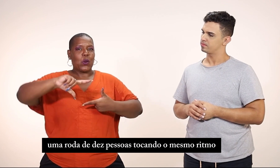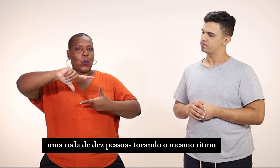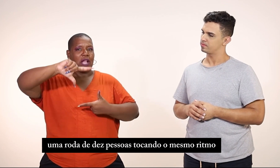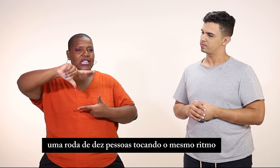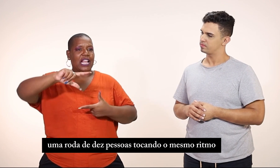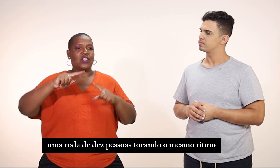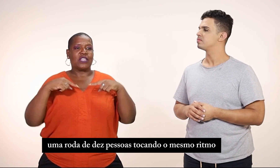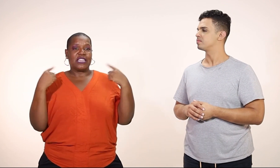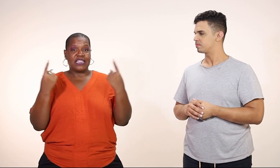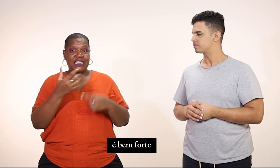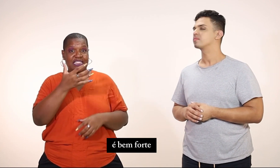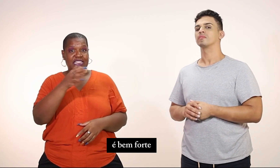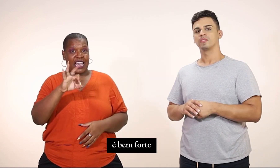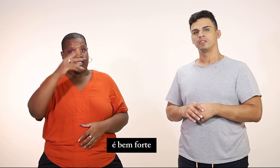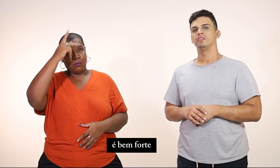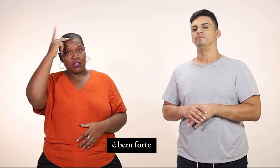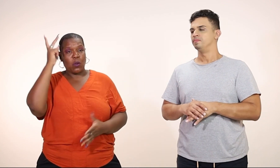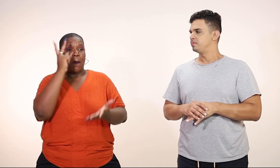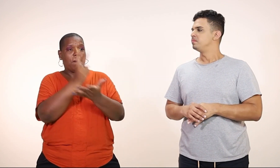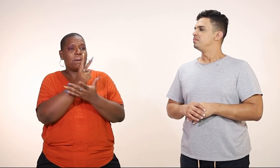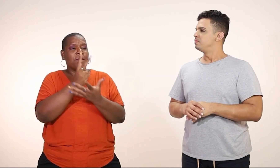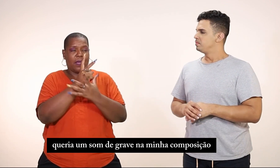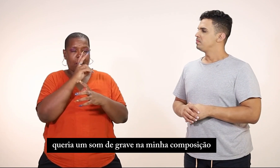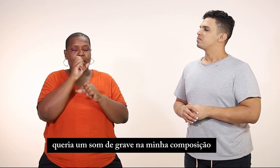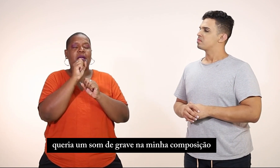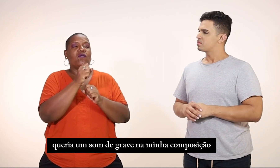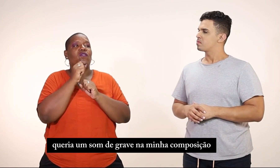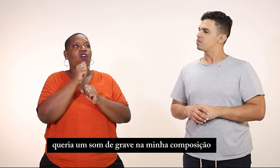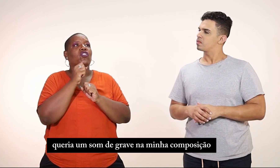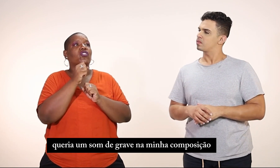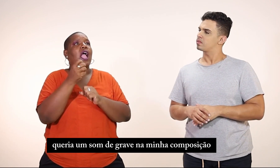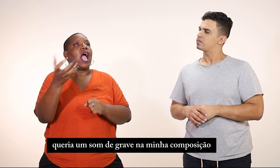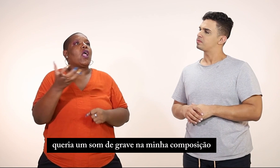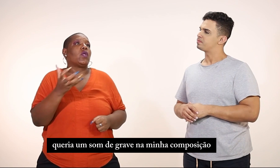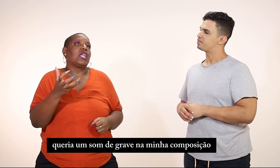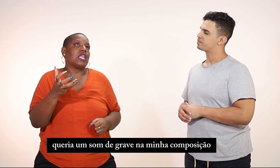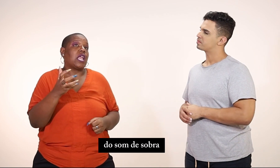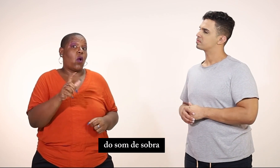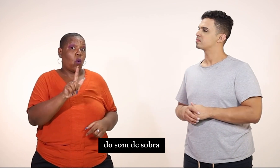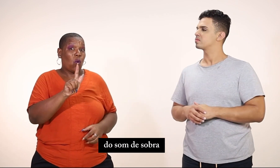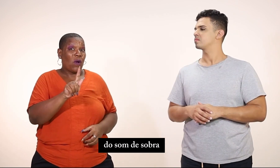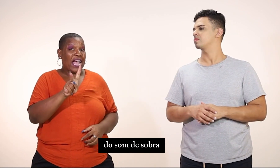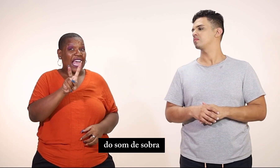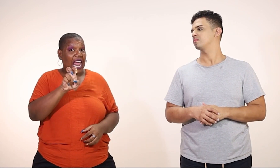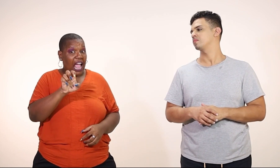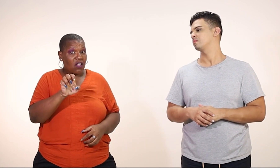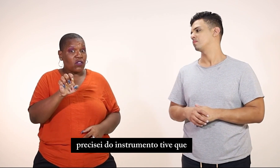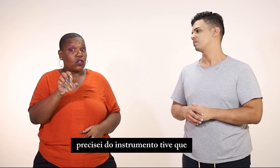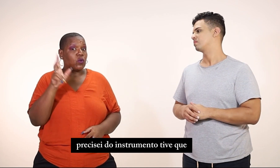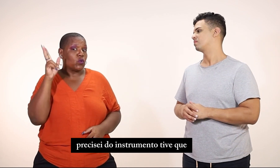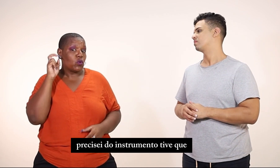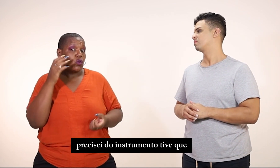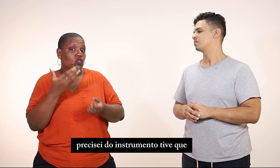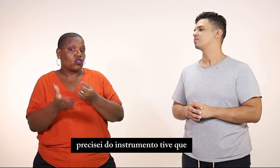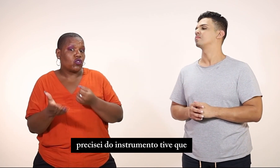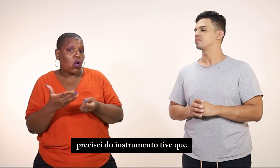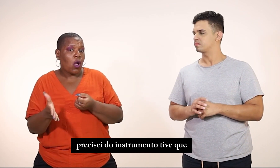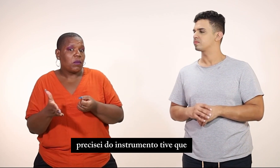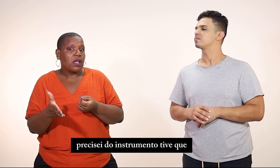mesmo ritmo, é bem forte. Queria um som de grave na minha composição do som de sobra, precisei do instrumento, tive que